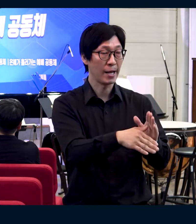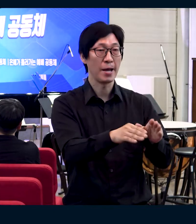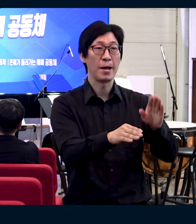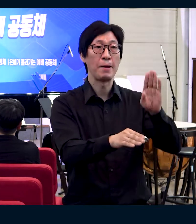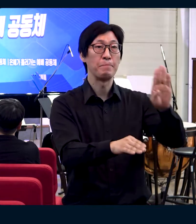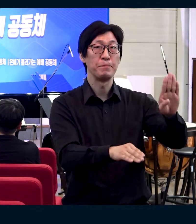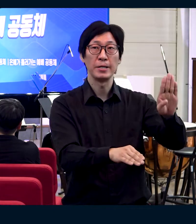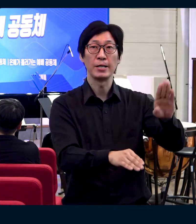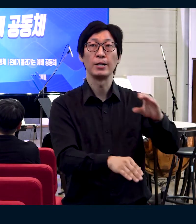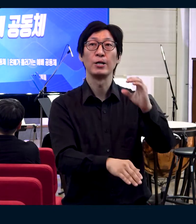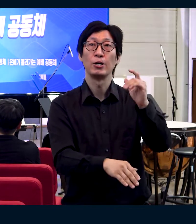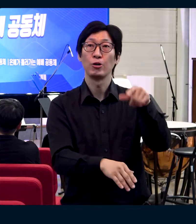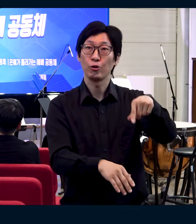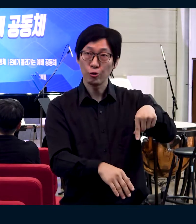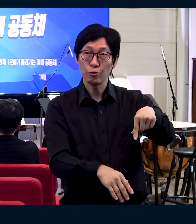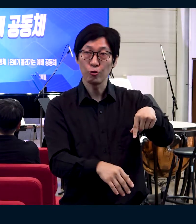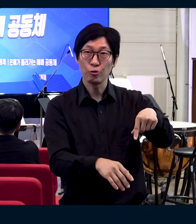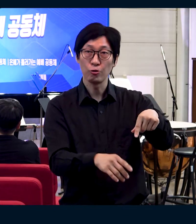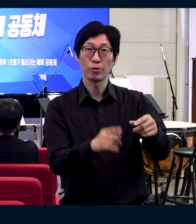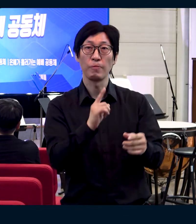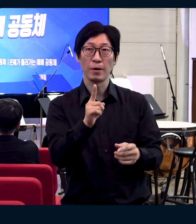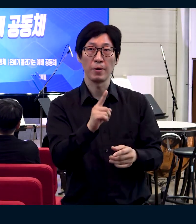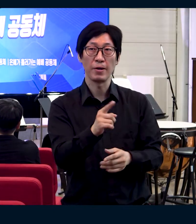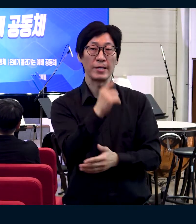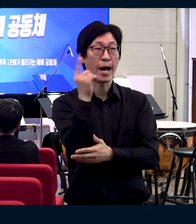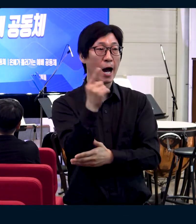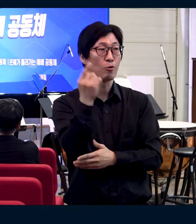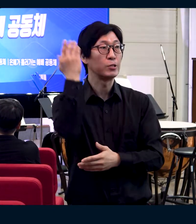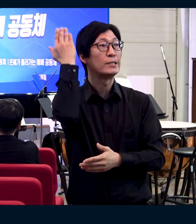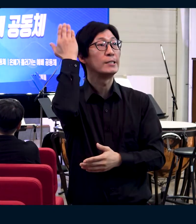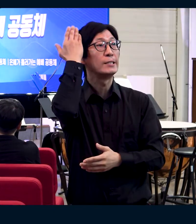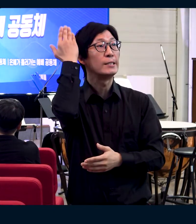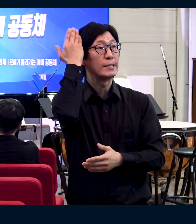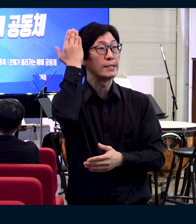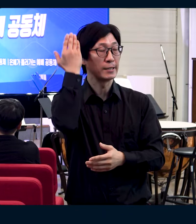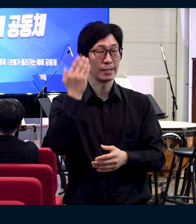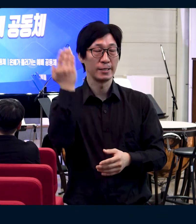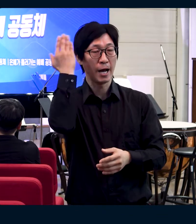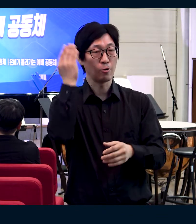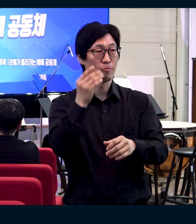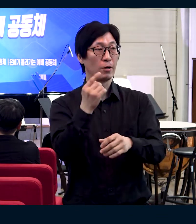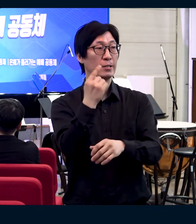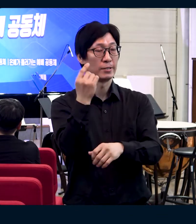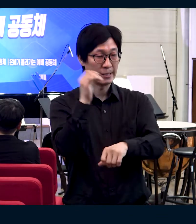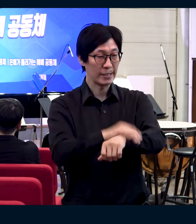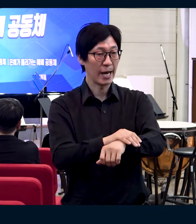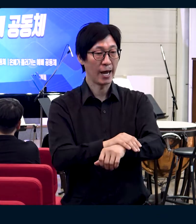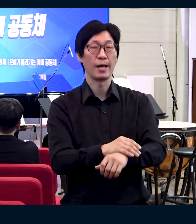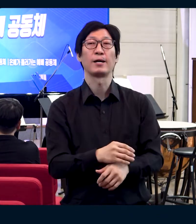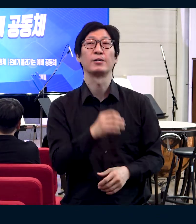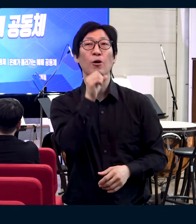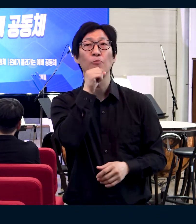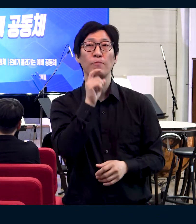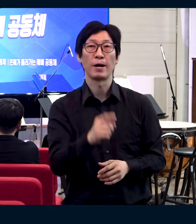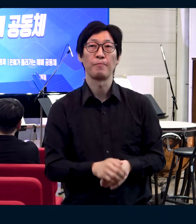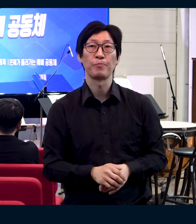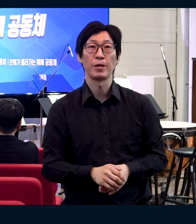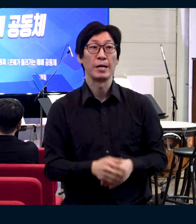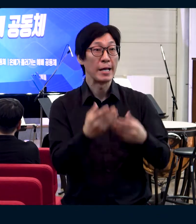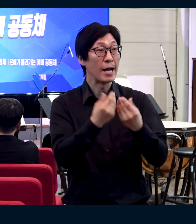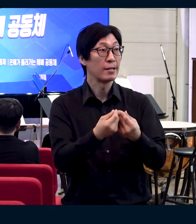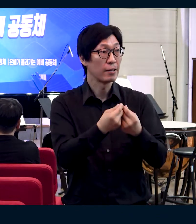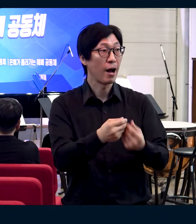말하는 그러한 말이었습니다. 그러니까 보통 우리가 IQ라는 말을 쓰지 않습니까? 그